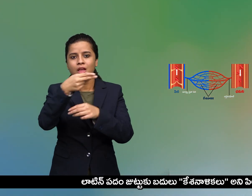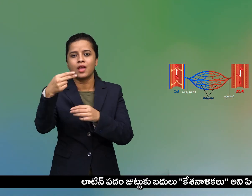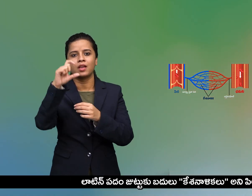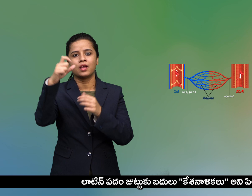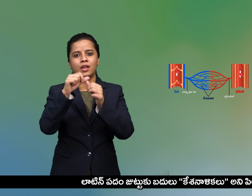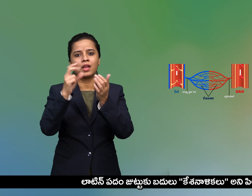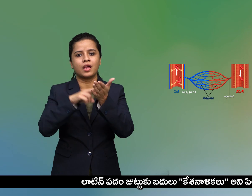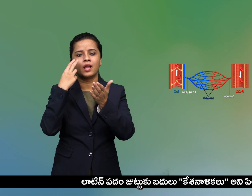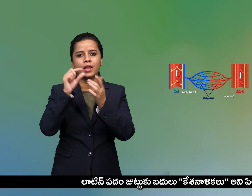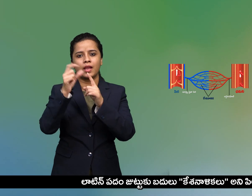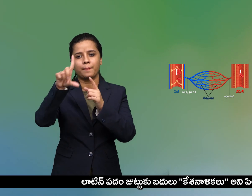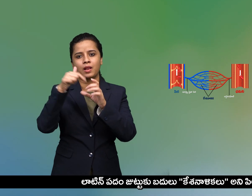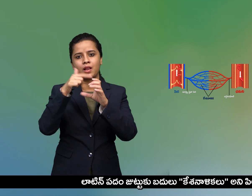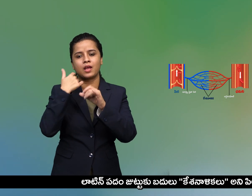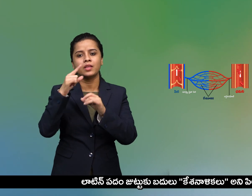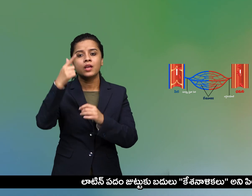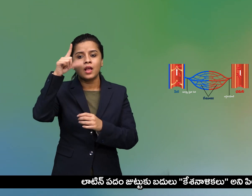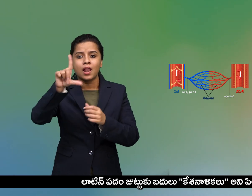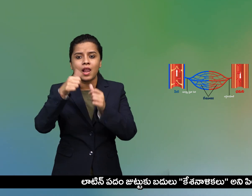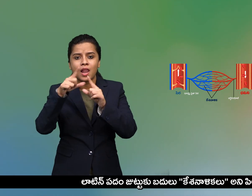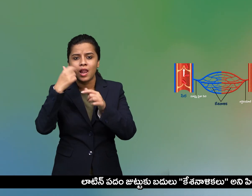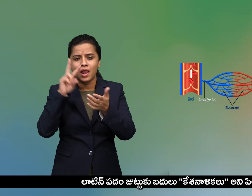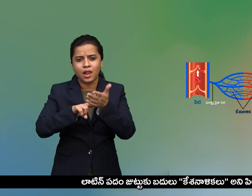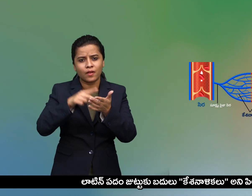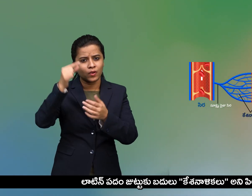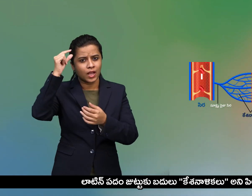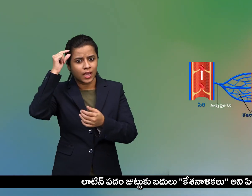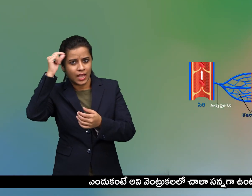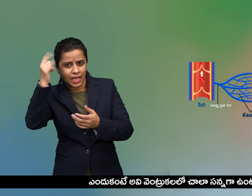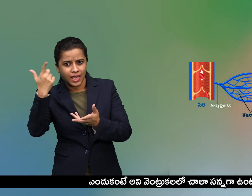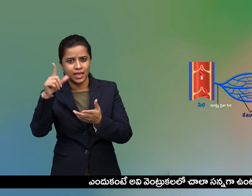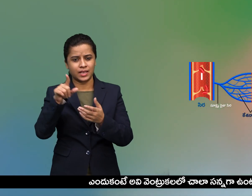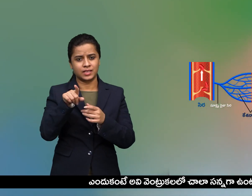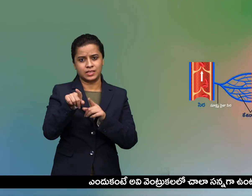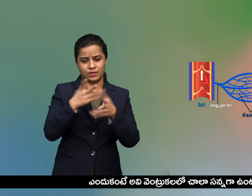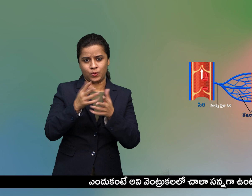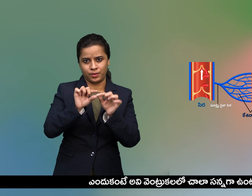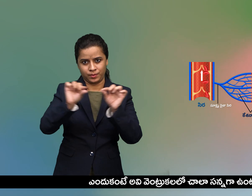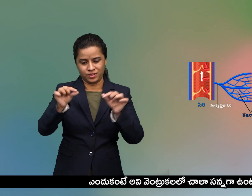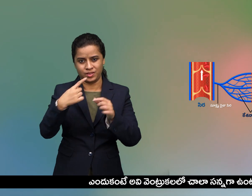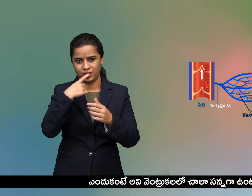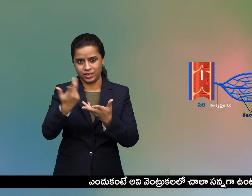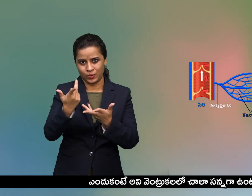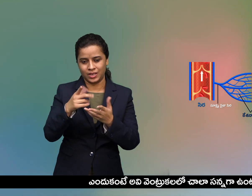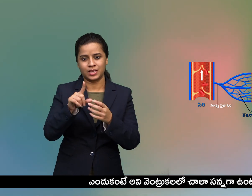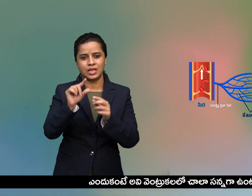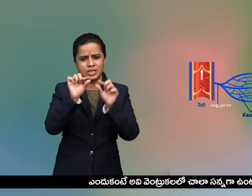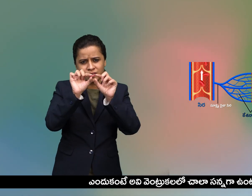లాటిన్ పదం జుట్టుకు బదులు కేశనాళికలు అని పిలుస్తారు, ఎందుకంటే అవి వెంట్రుకలలో చాలా